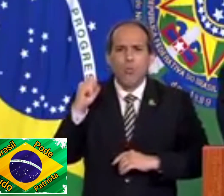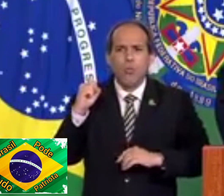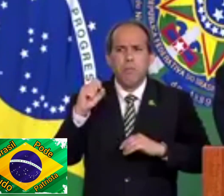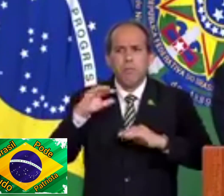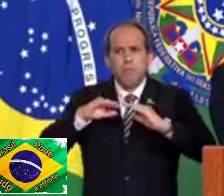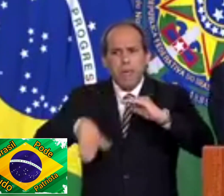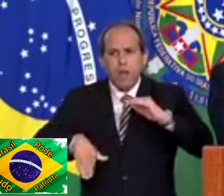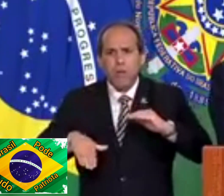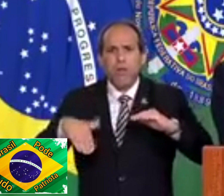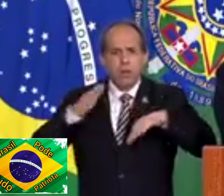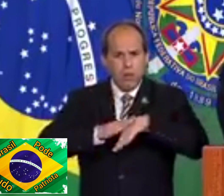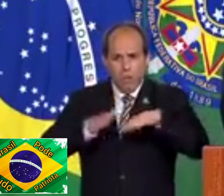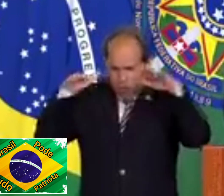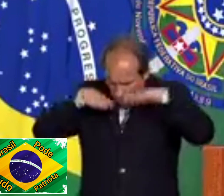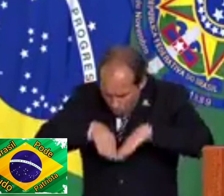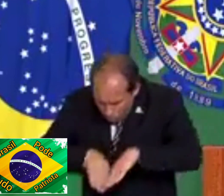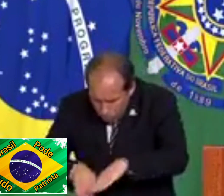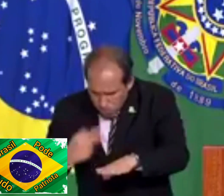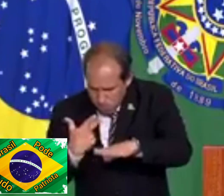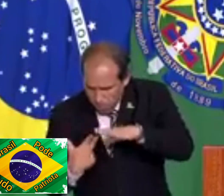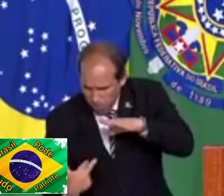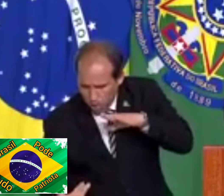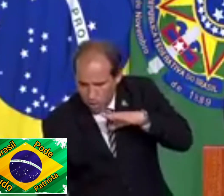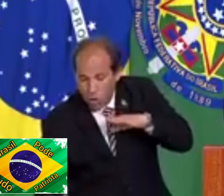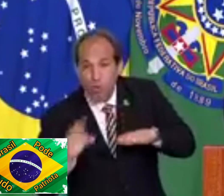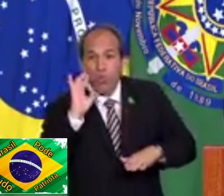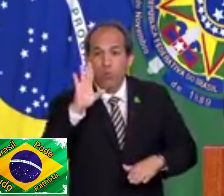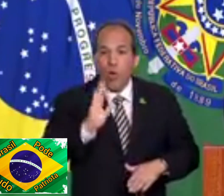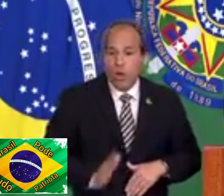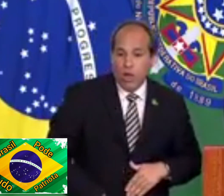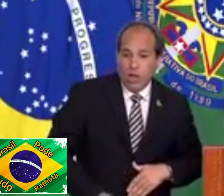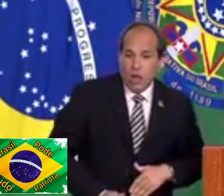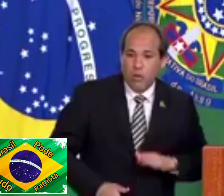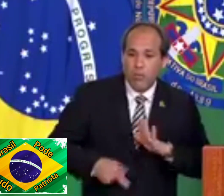saltei dentro d'água apenas com a calça de instrução.